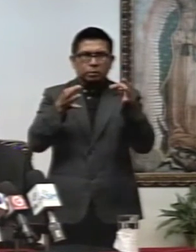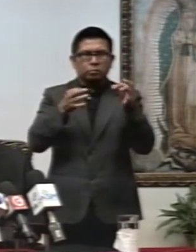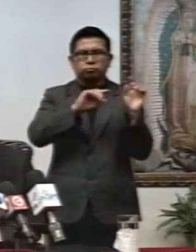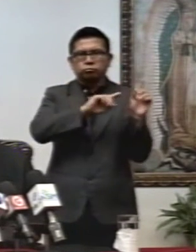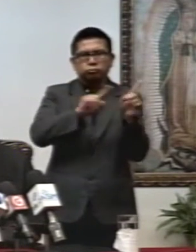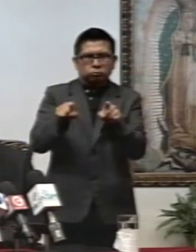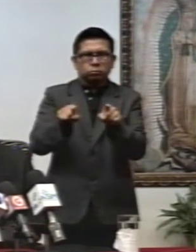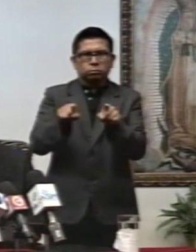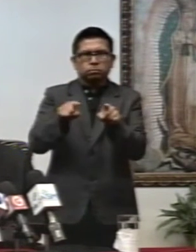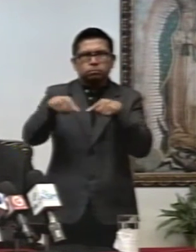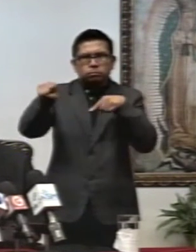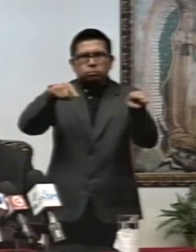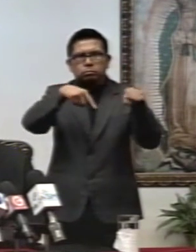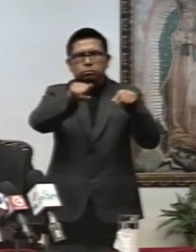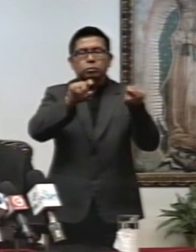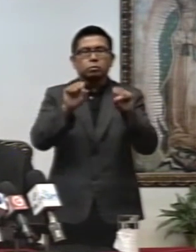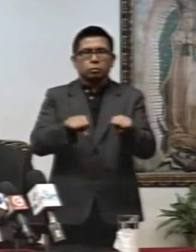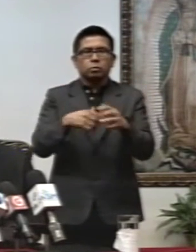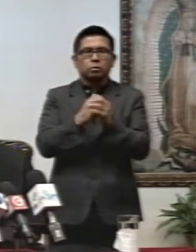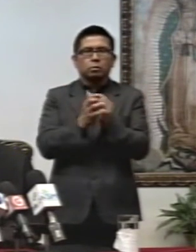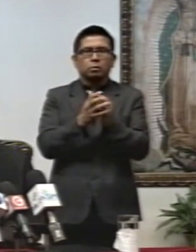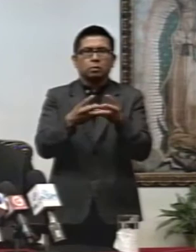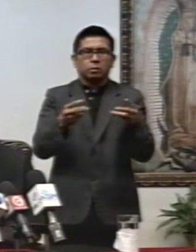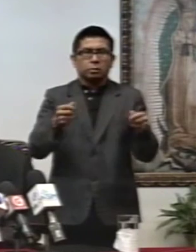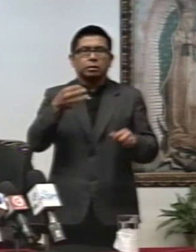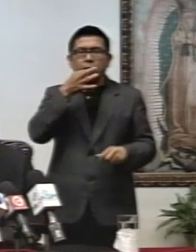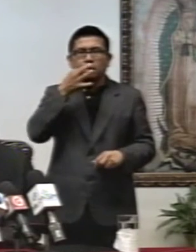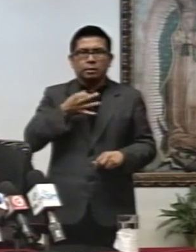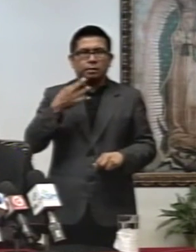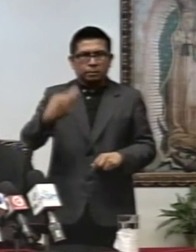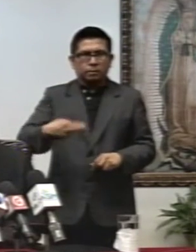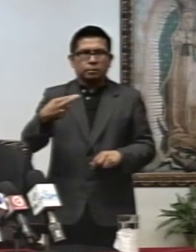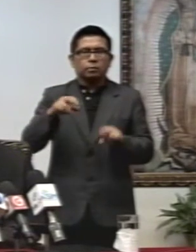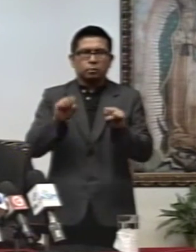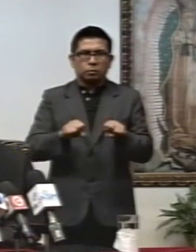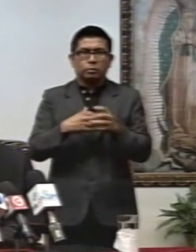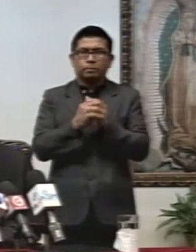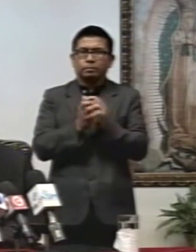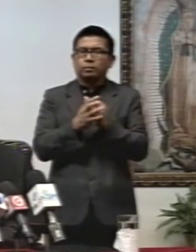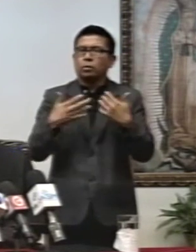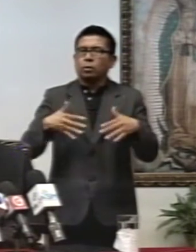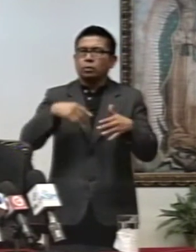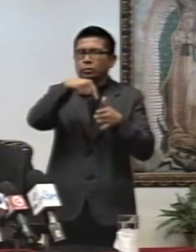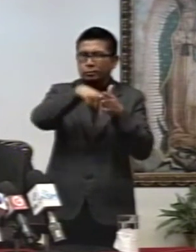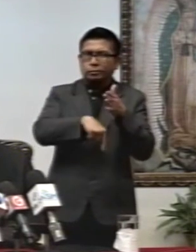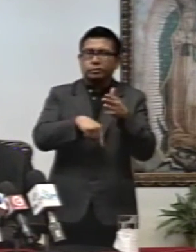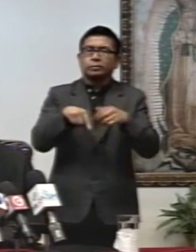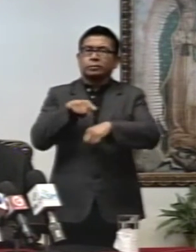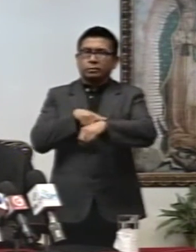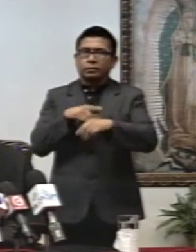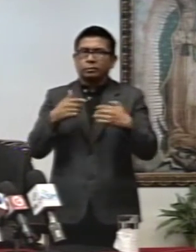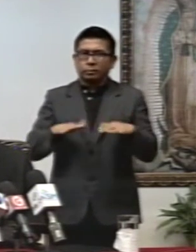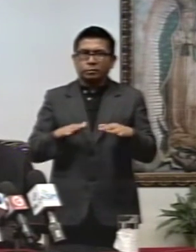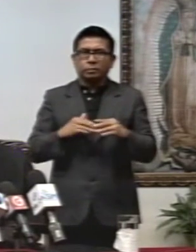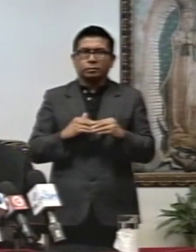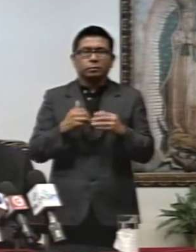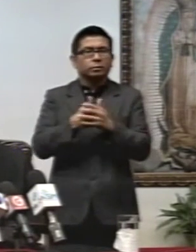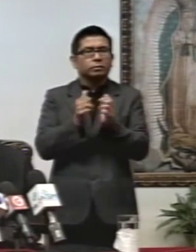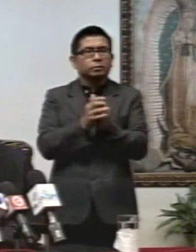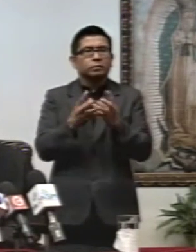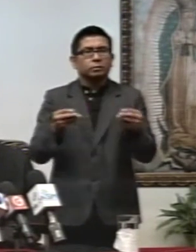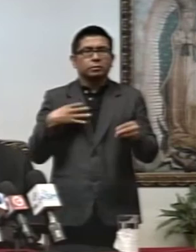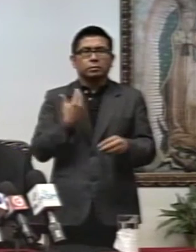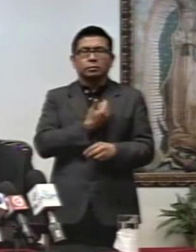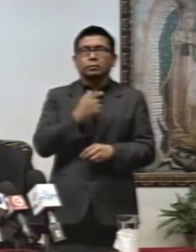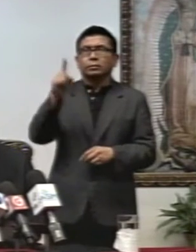convenientes para que se supere verdaderamente este problema que es tan grave. Ya es tiempo que se supere.